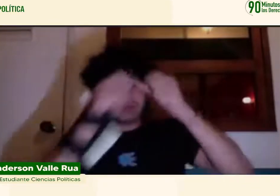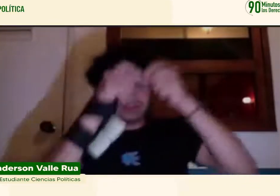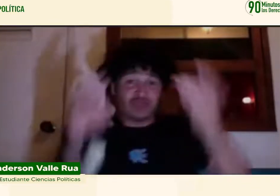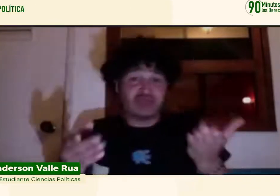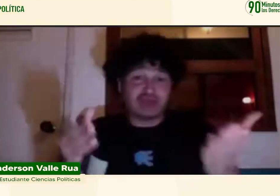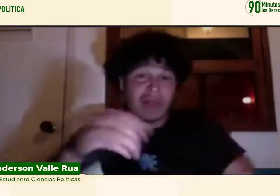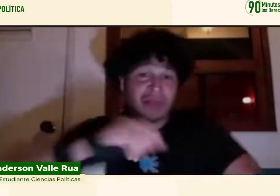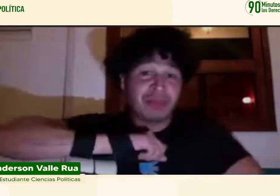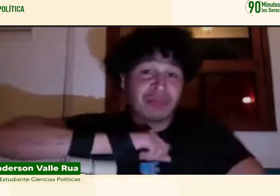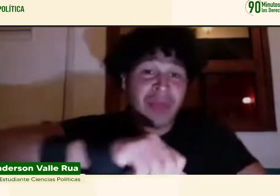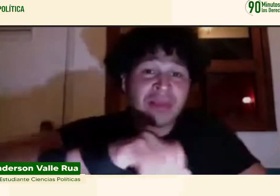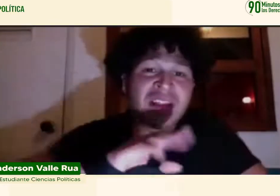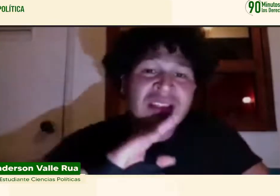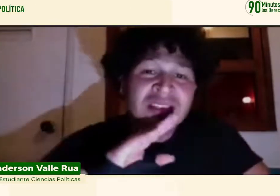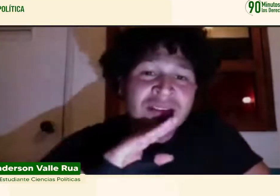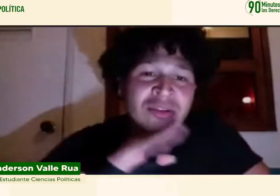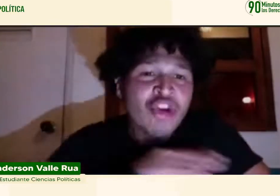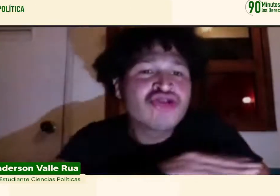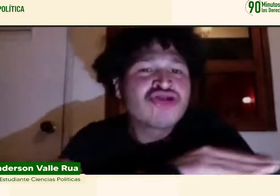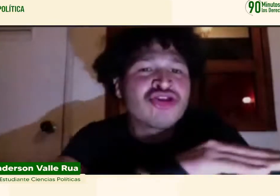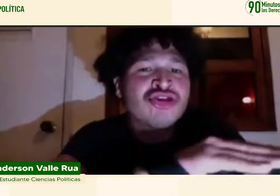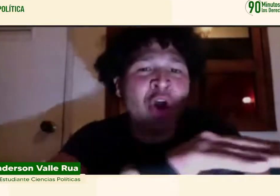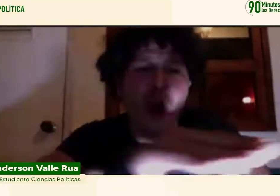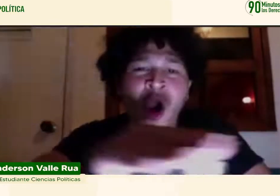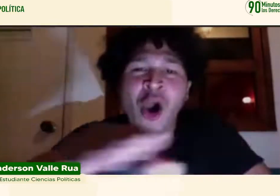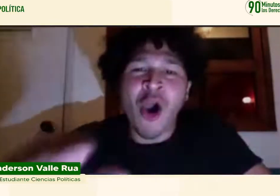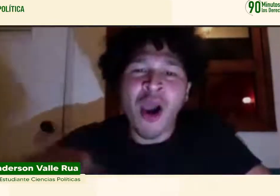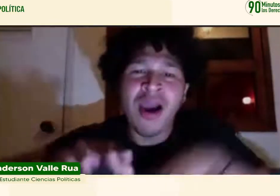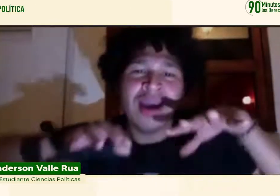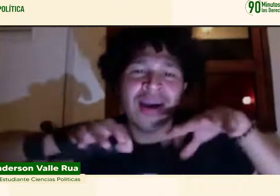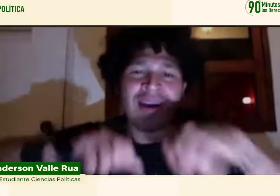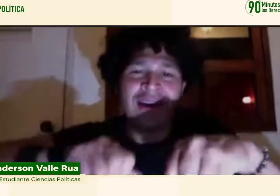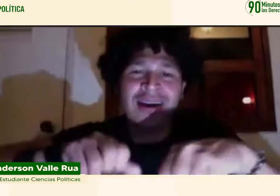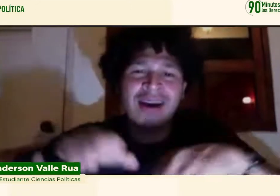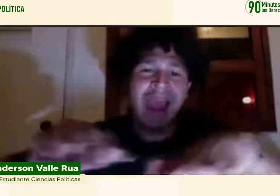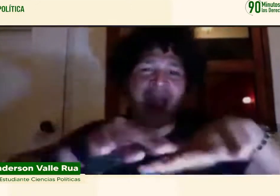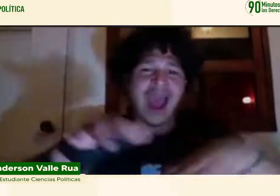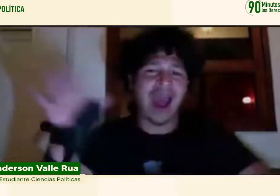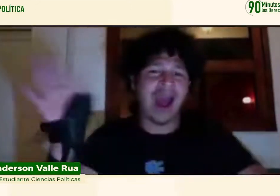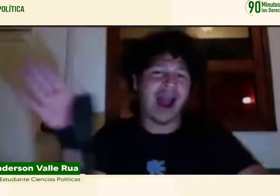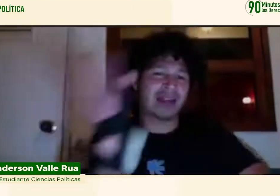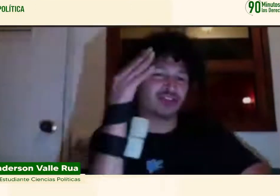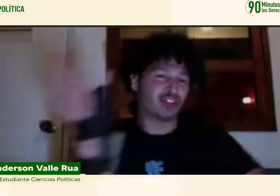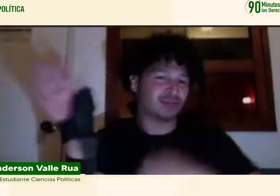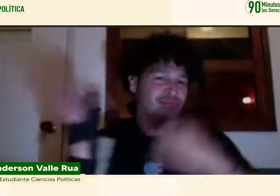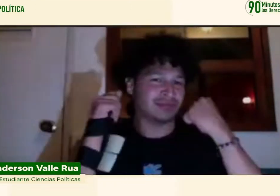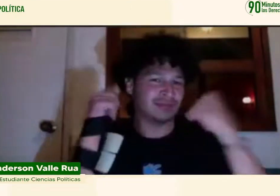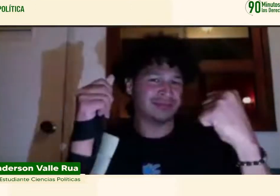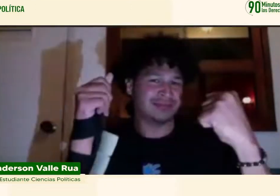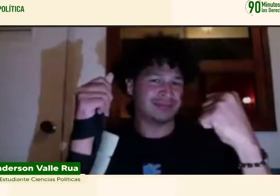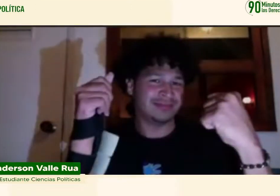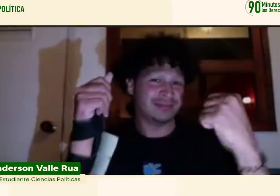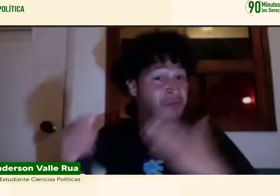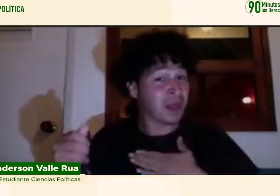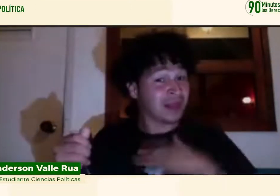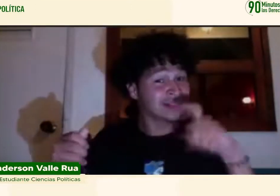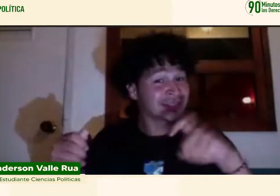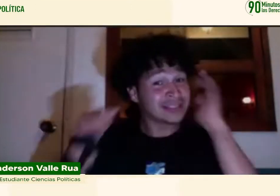otros candidatos que han participado incluso en la región de voluntad entonces una exigencia de derechos de garantías para todos porque todos somos